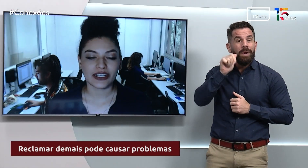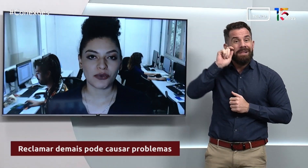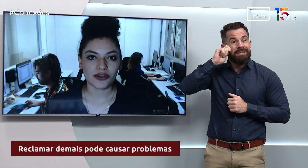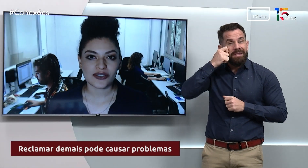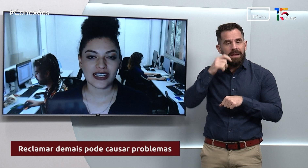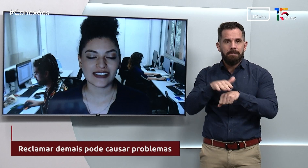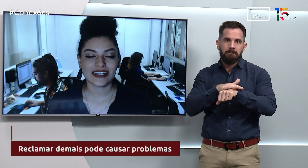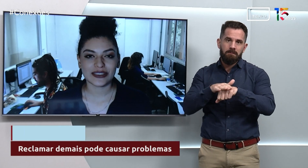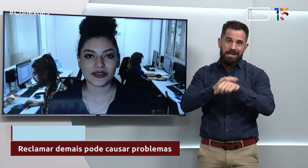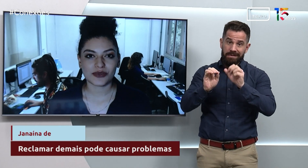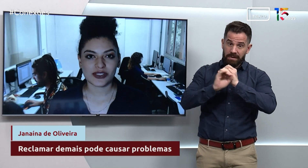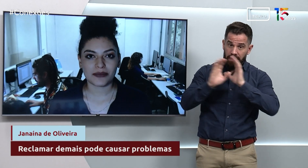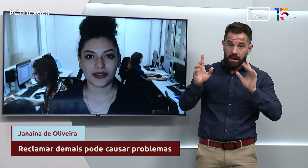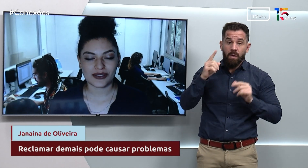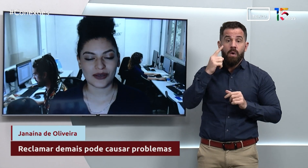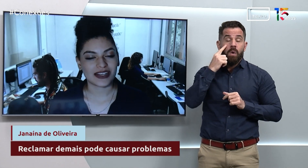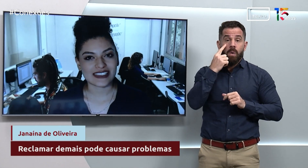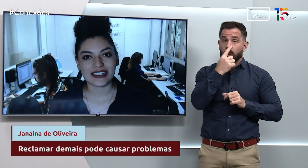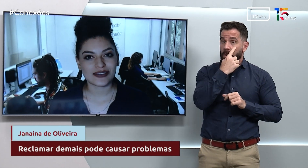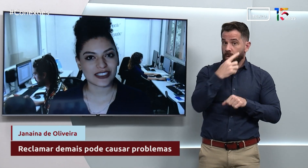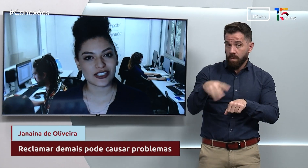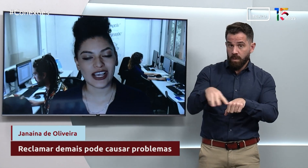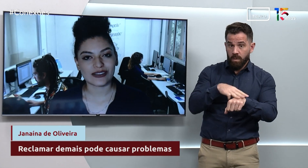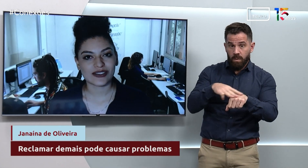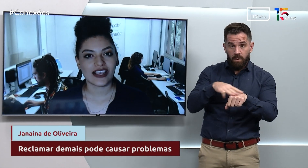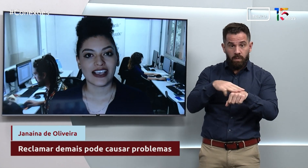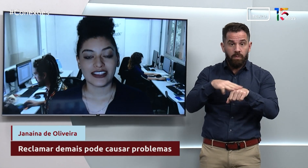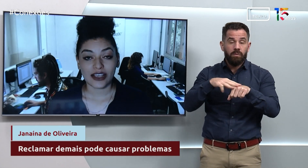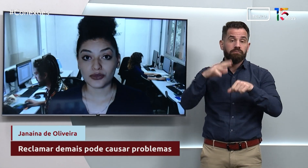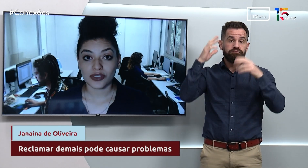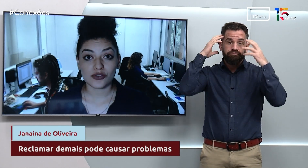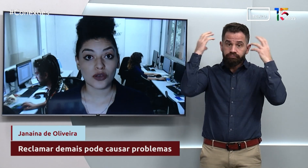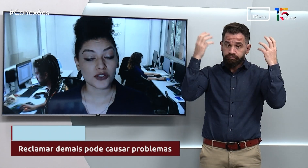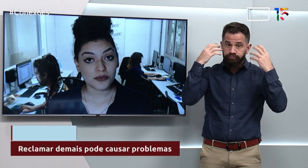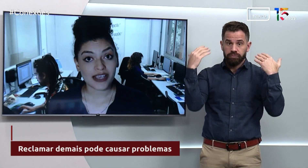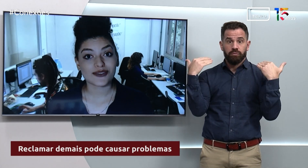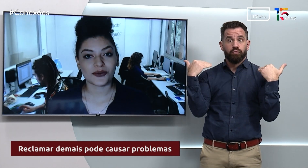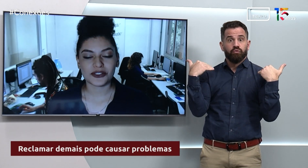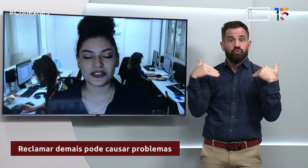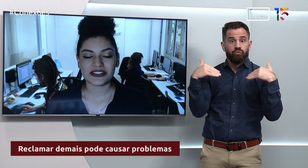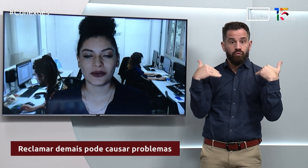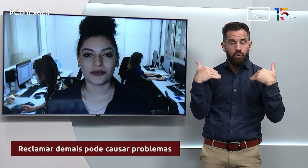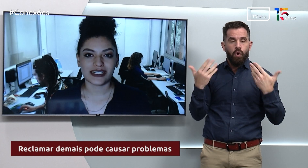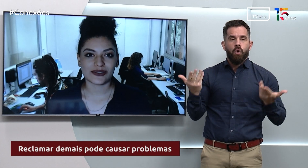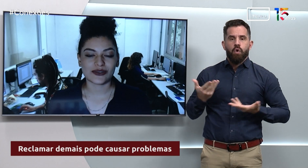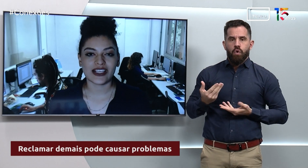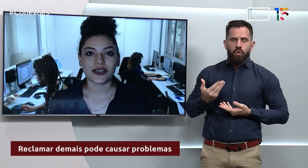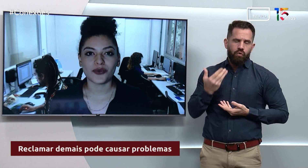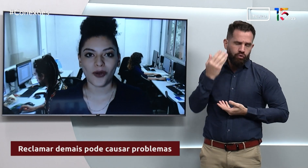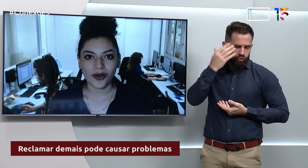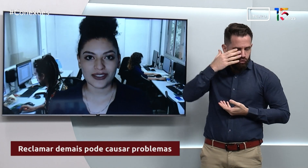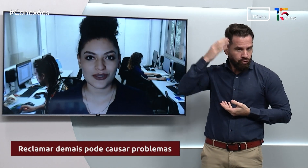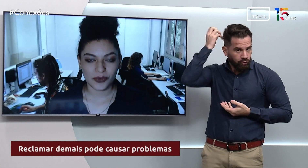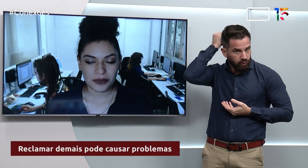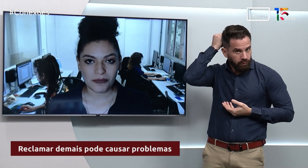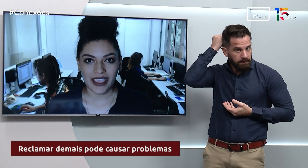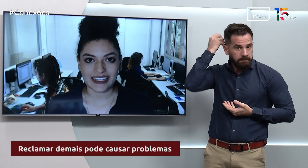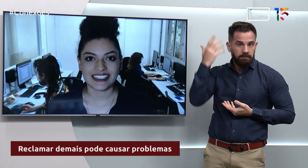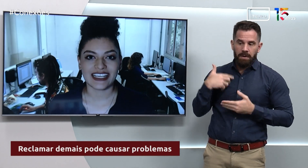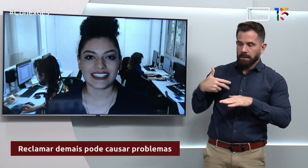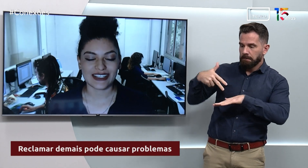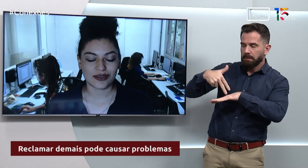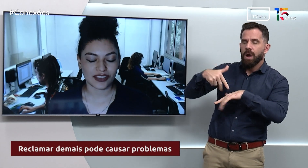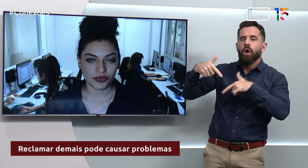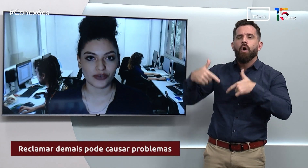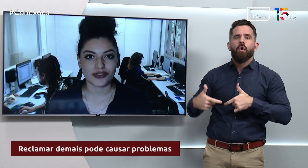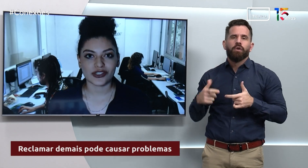clara, tenho olhos castanhos, meus cabelos são castanhos cacheados na altura dos ombros, mas hoje estão presos em um coque. Estou em pé aqui